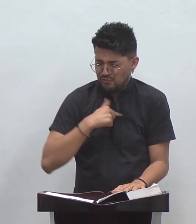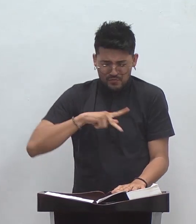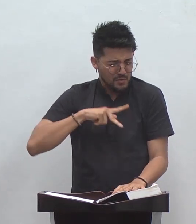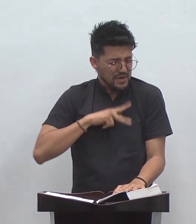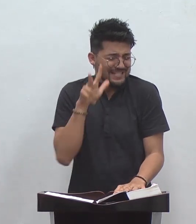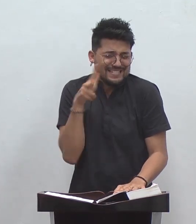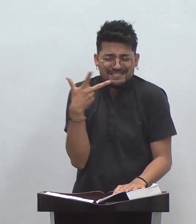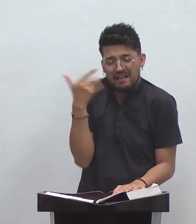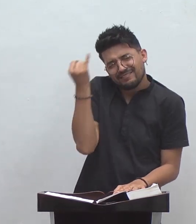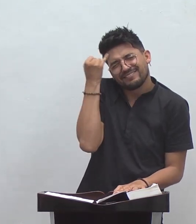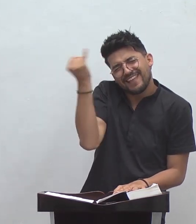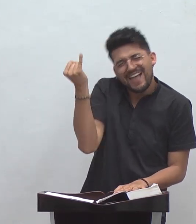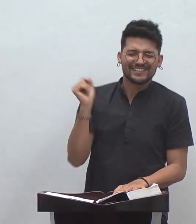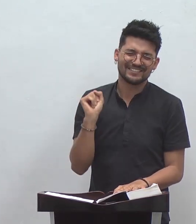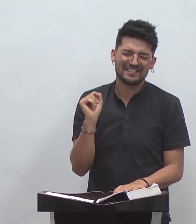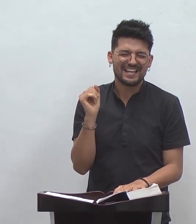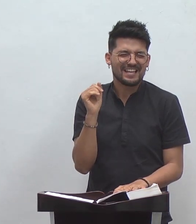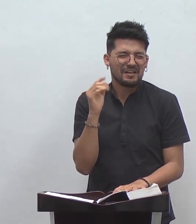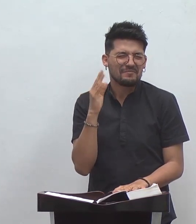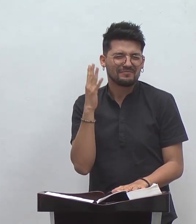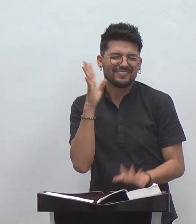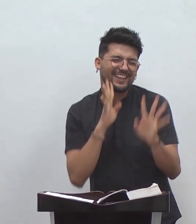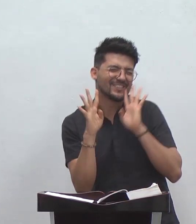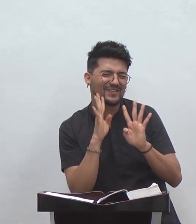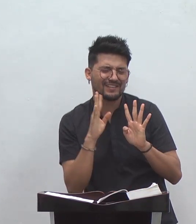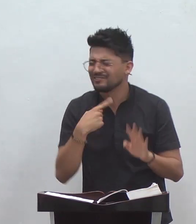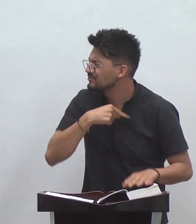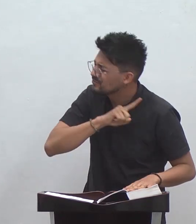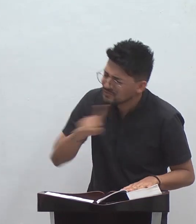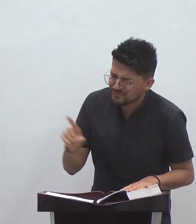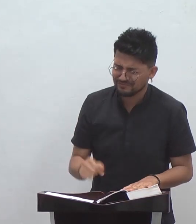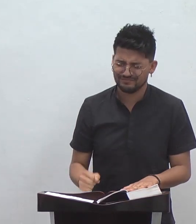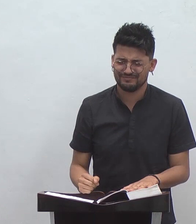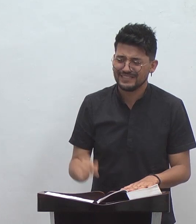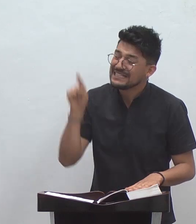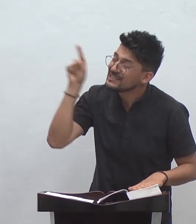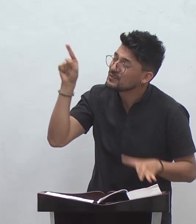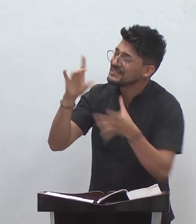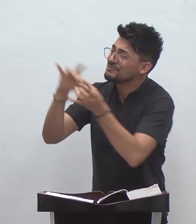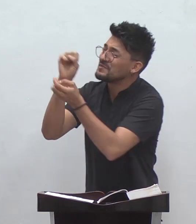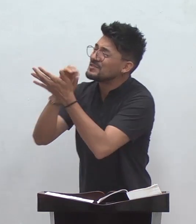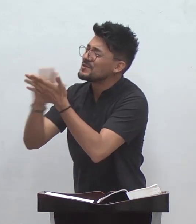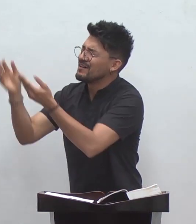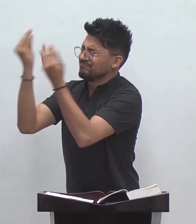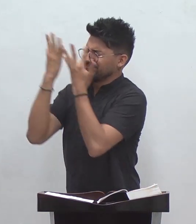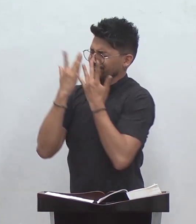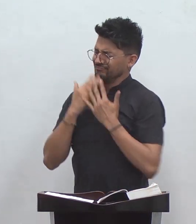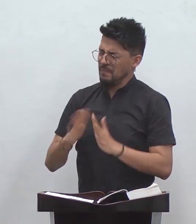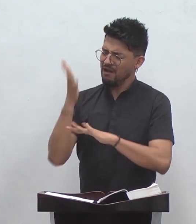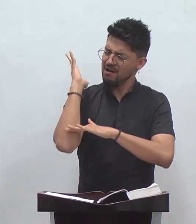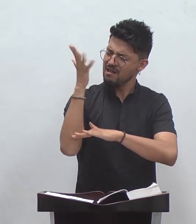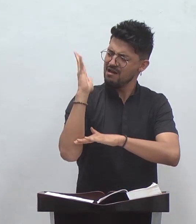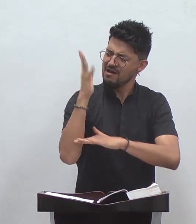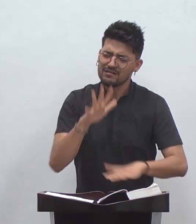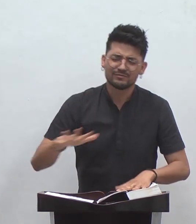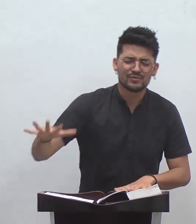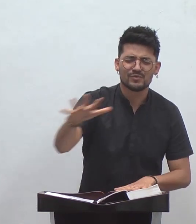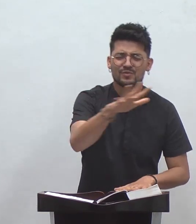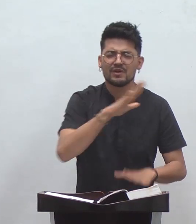podamos escuchar tu palabra, que no sean mis ideas, que no sea mi opinión, que no sean mis palabras, que sea tu Espíritu Santo llenando